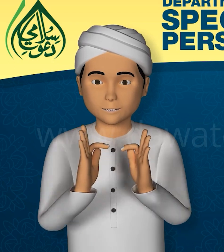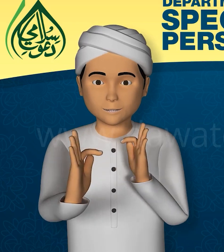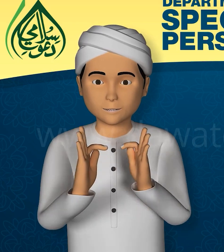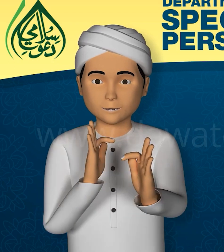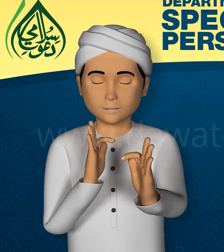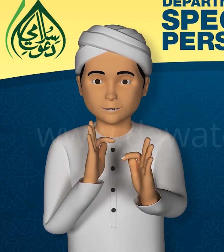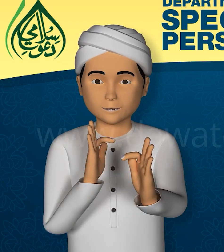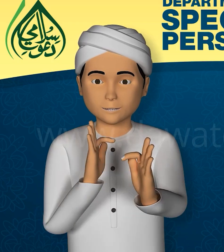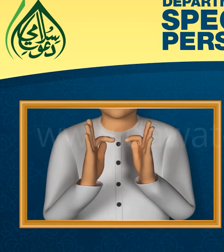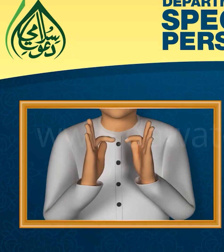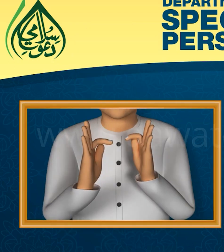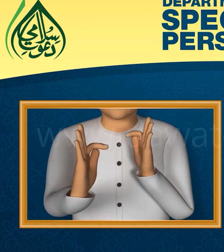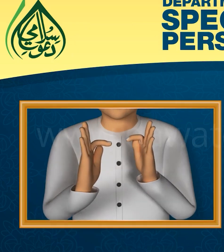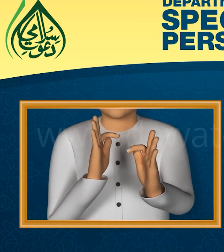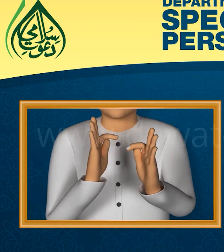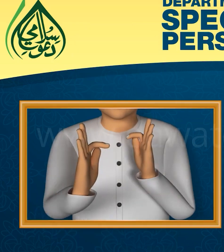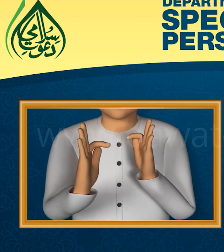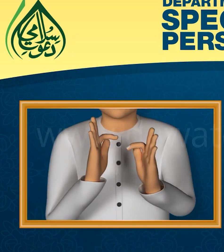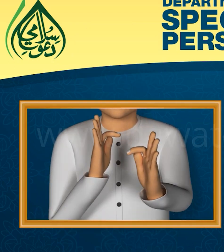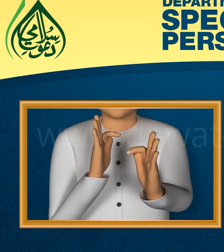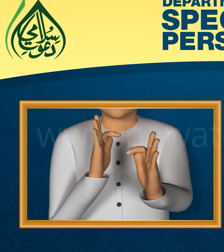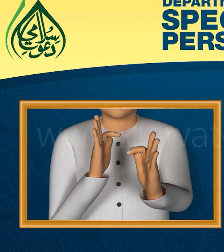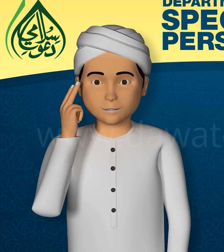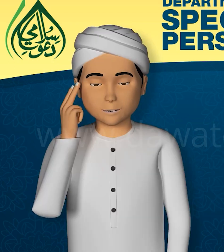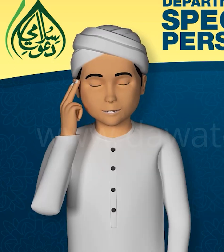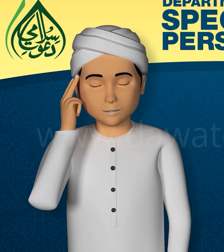फैसला फैसला